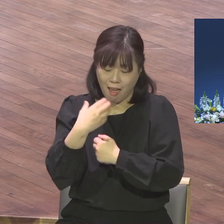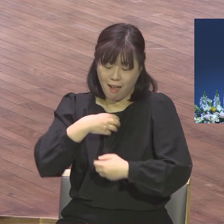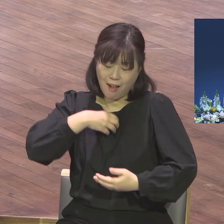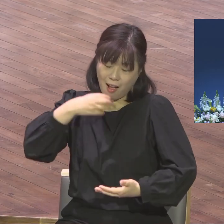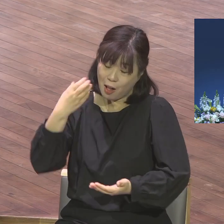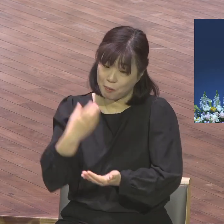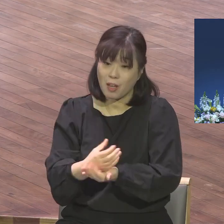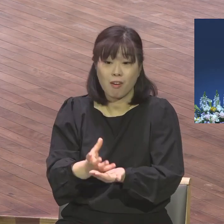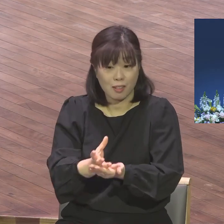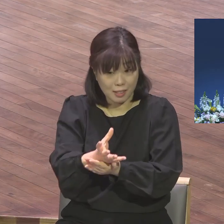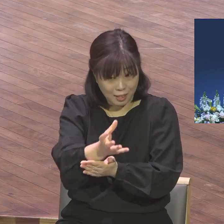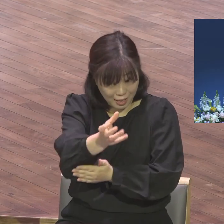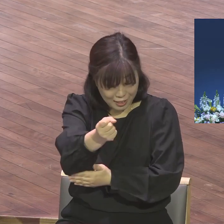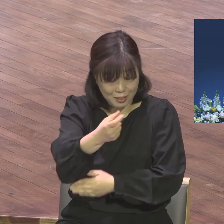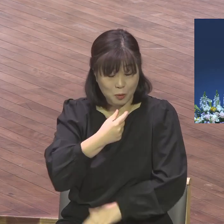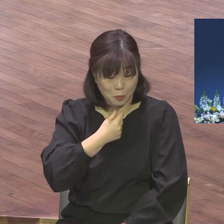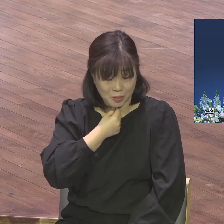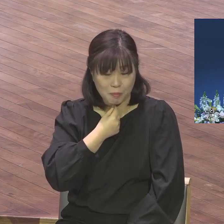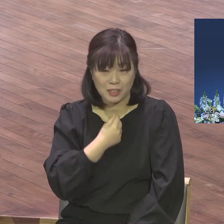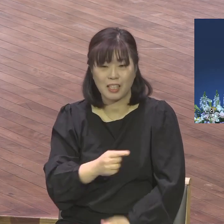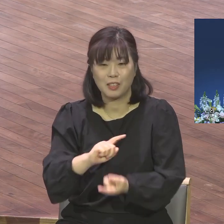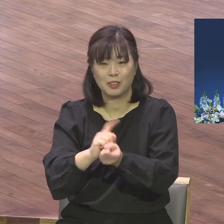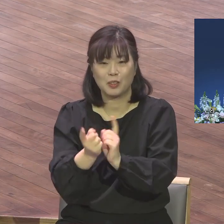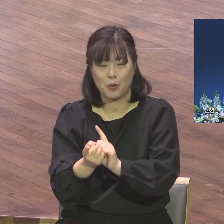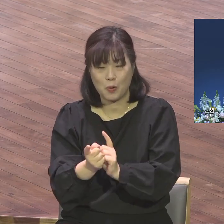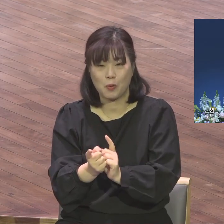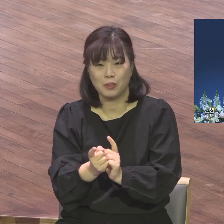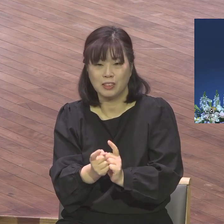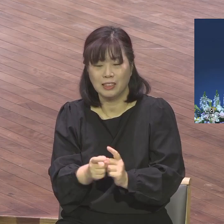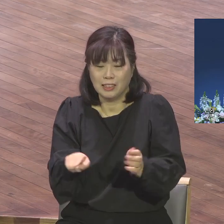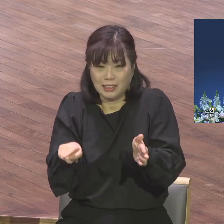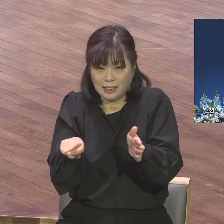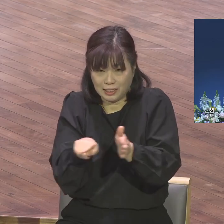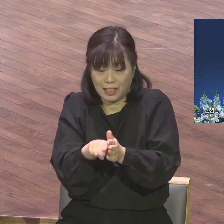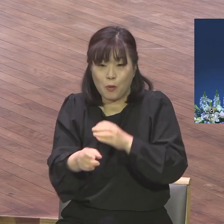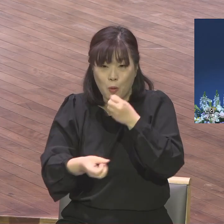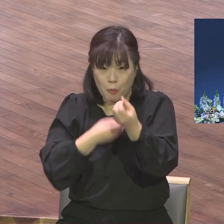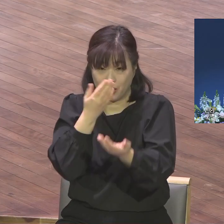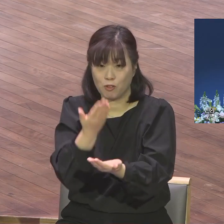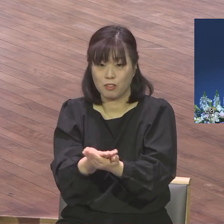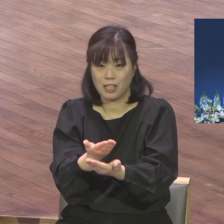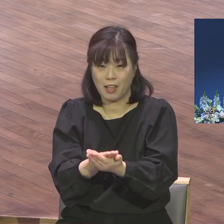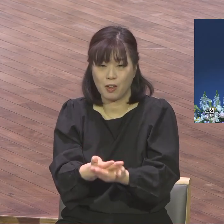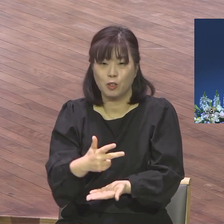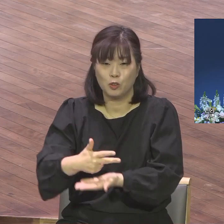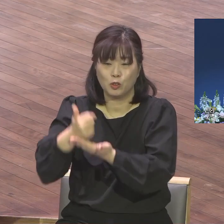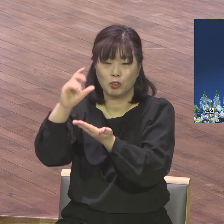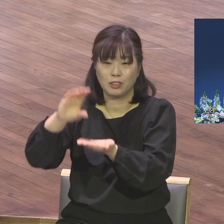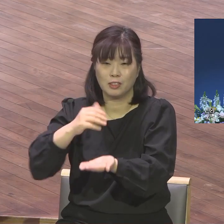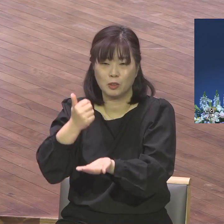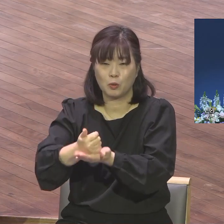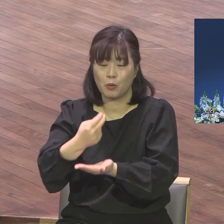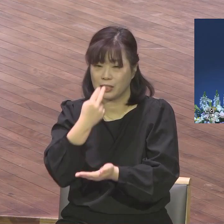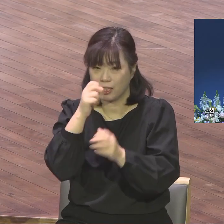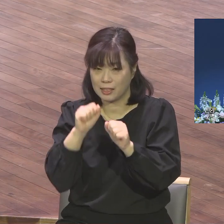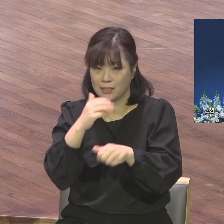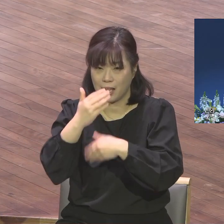바랍니다. 신앙 고백합니다. 주는 그리스도시요 살아계신 하나님의